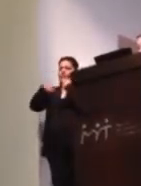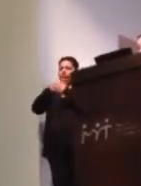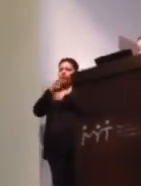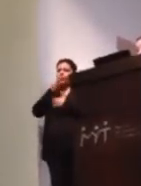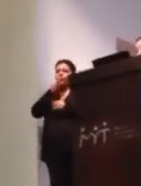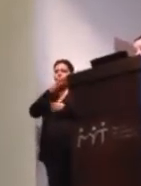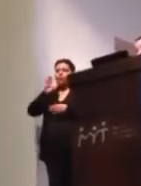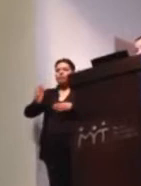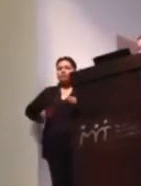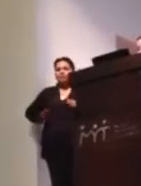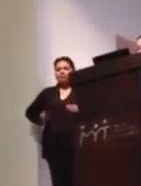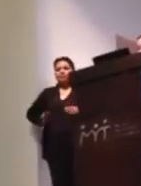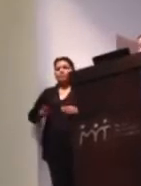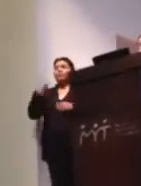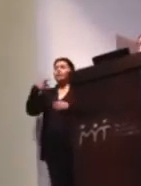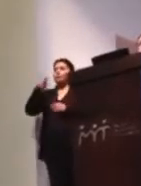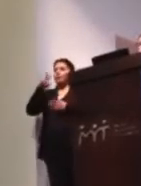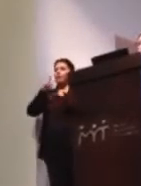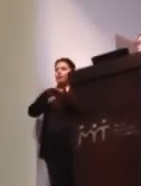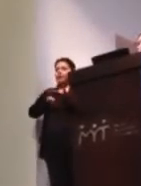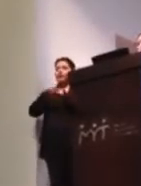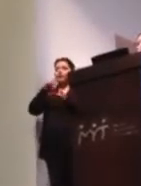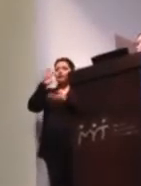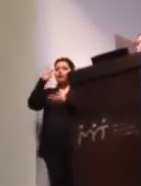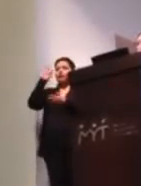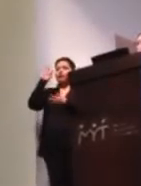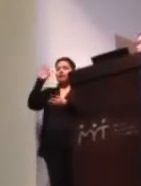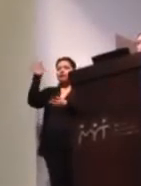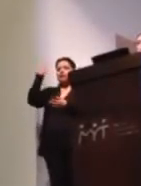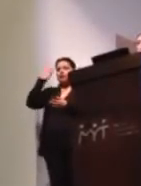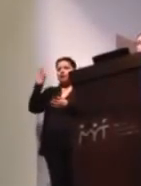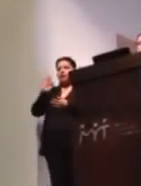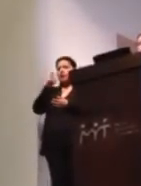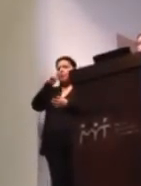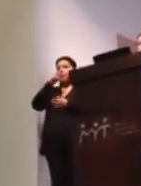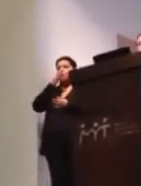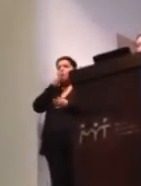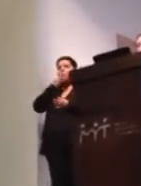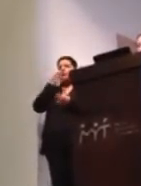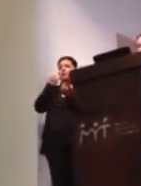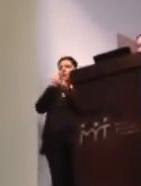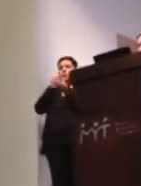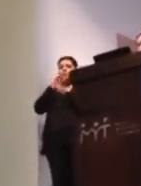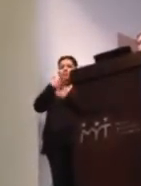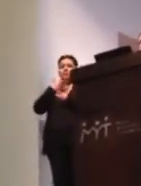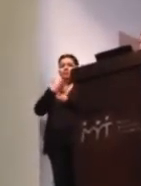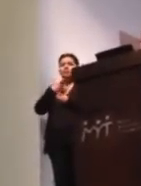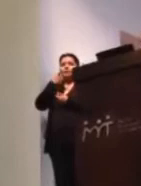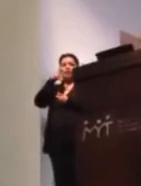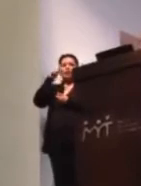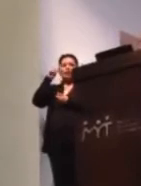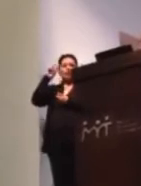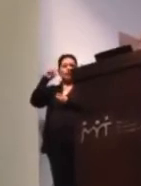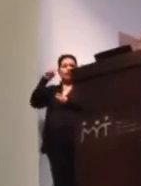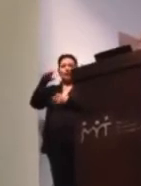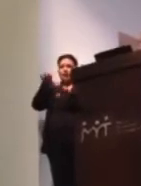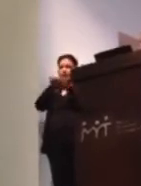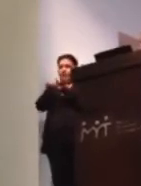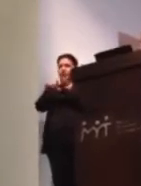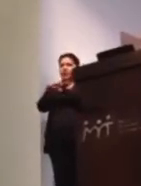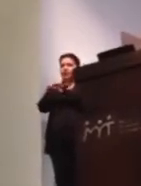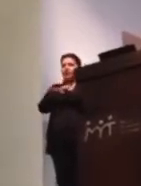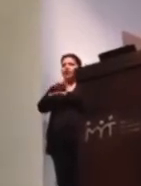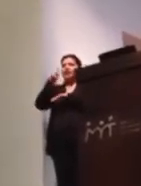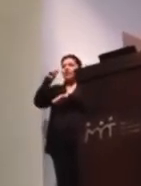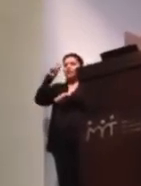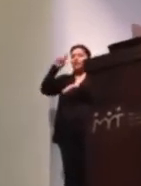serie de características, pero sí es cierto que el 70% de los niños con TDAH presentan también este trastorno, y hay, cuando se